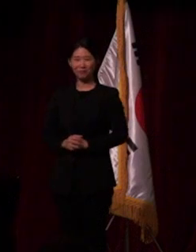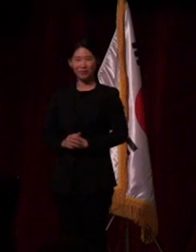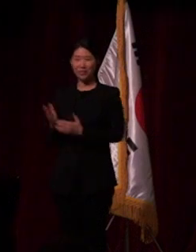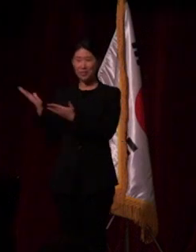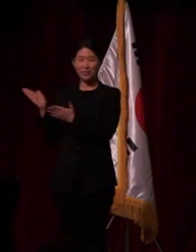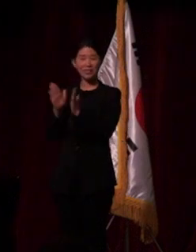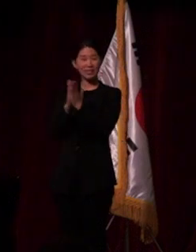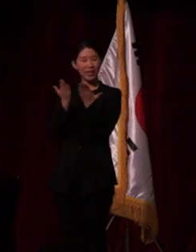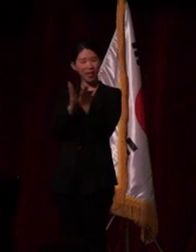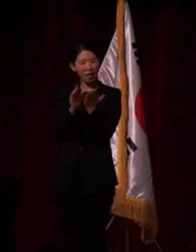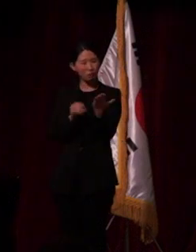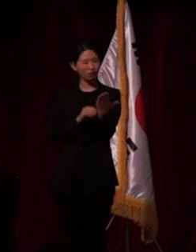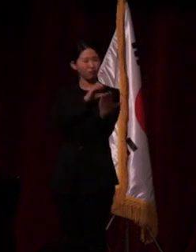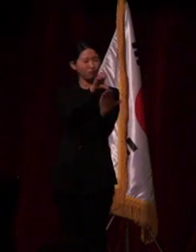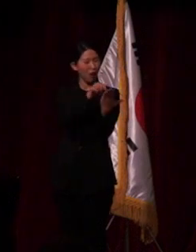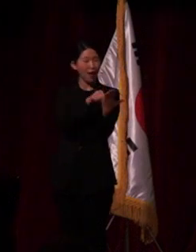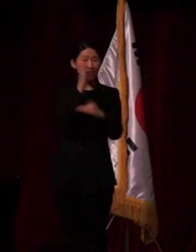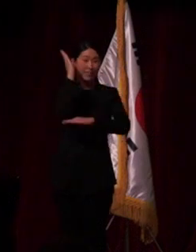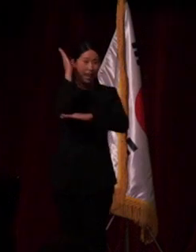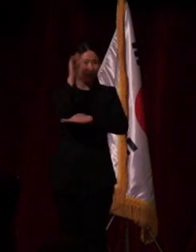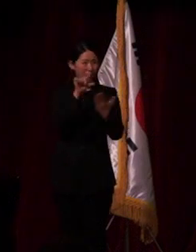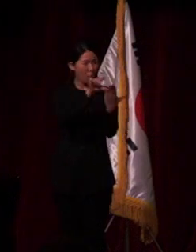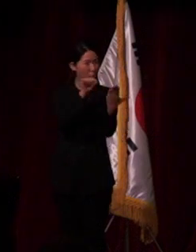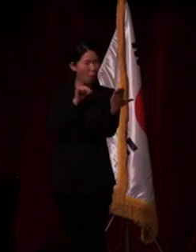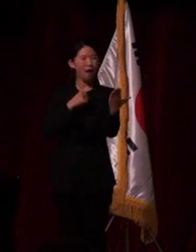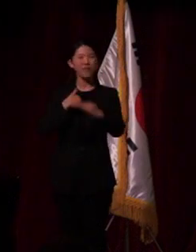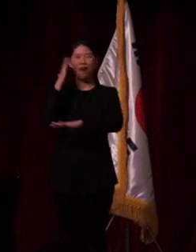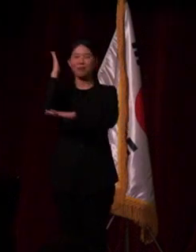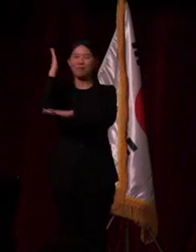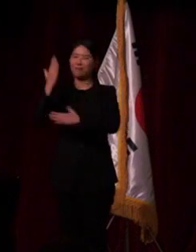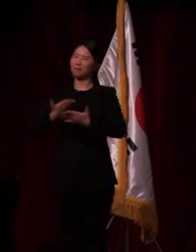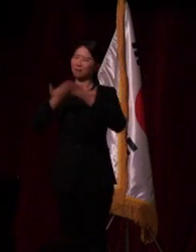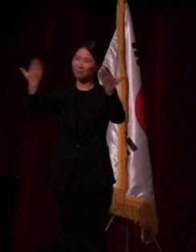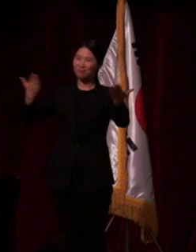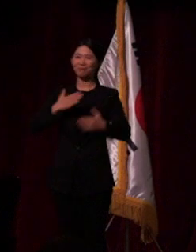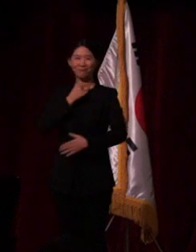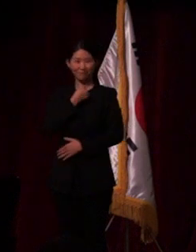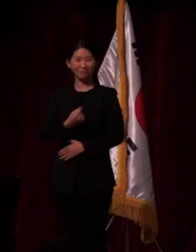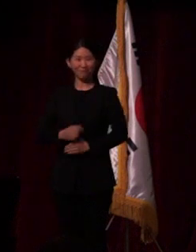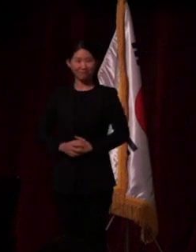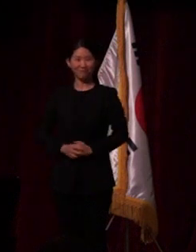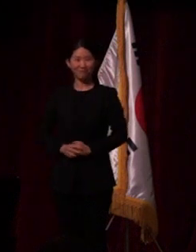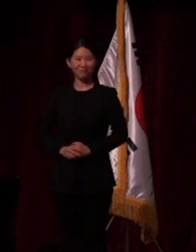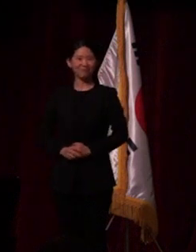이라는 책에 실었던 이야기 중 하나를 해보고자 합니다.